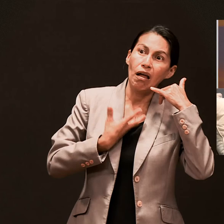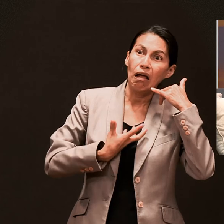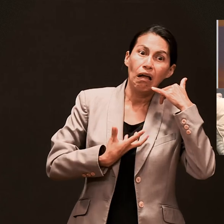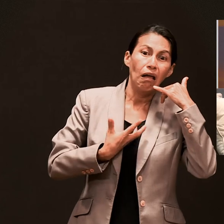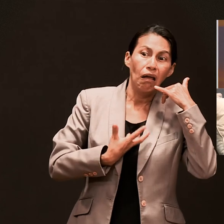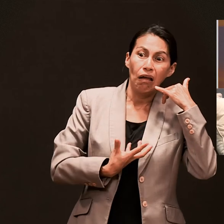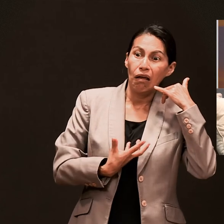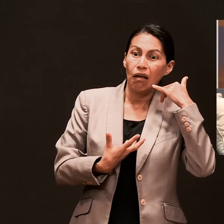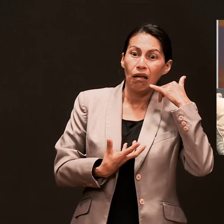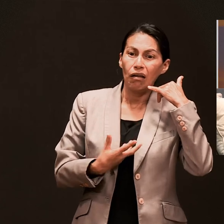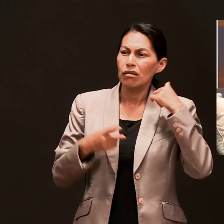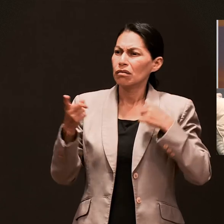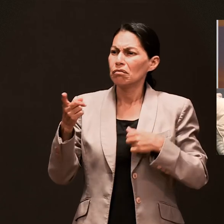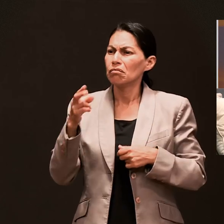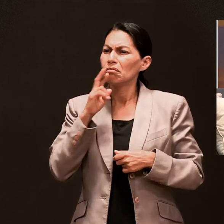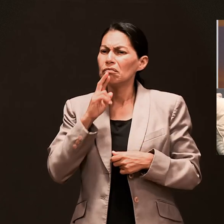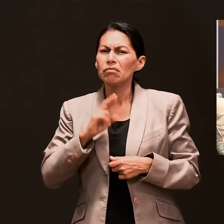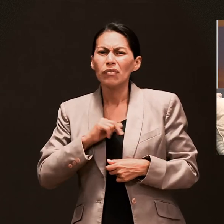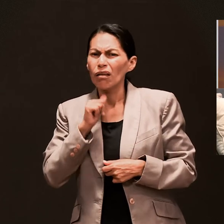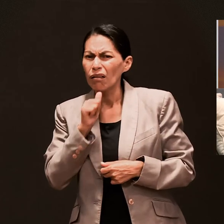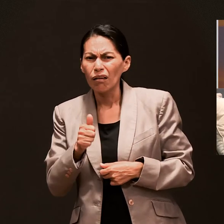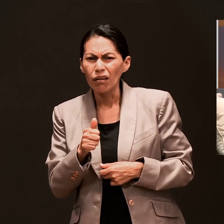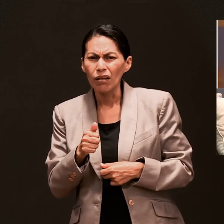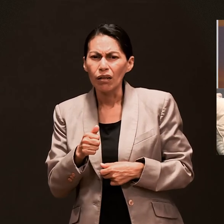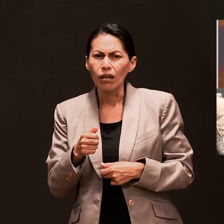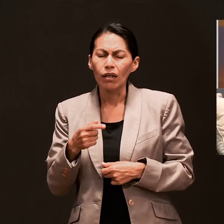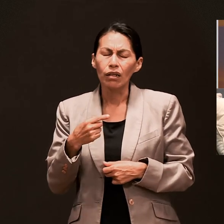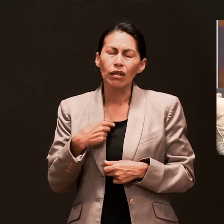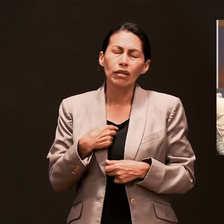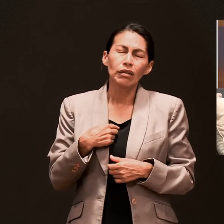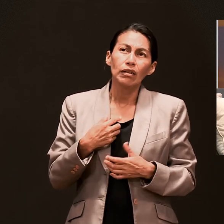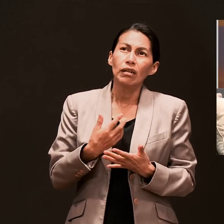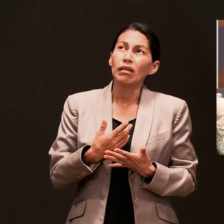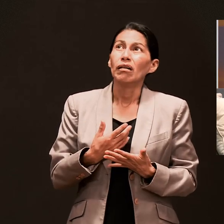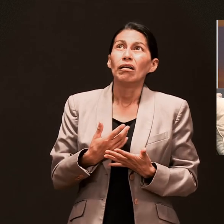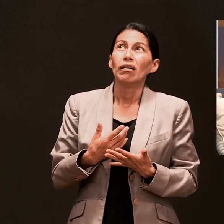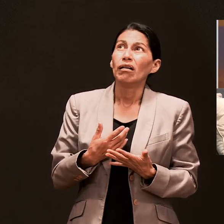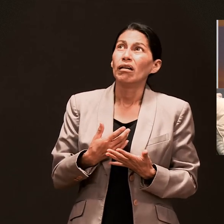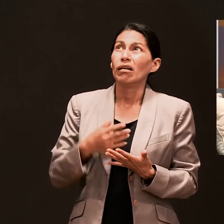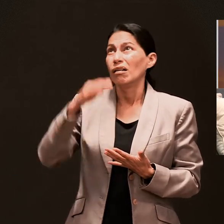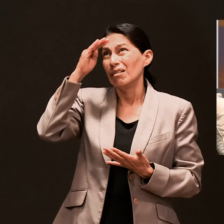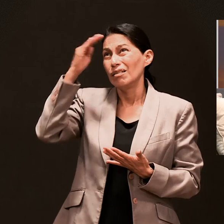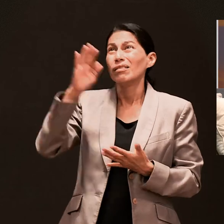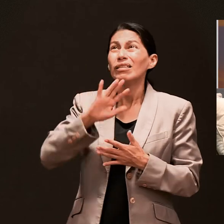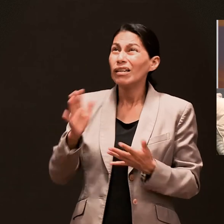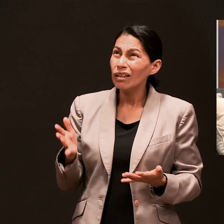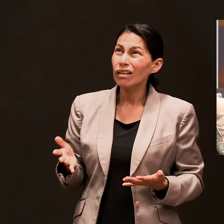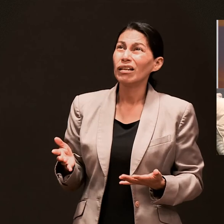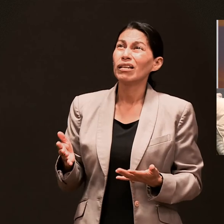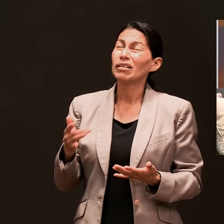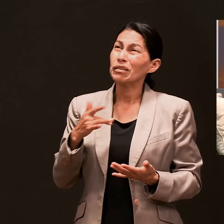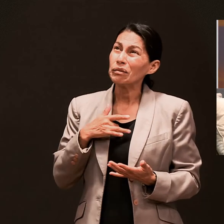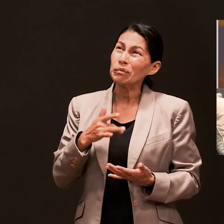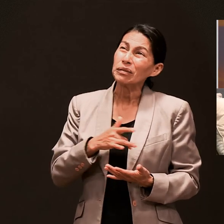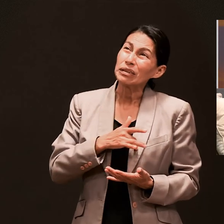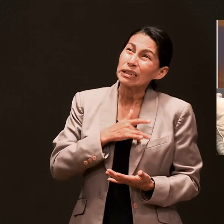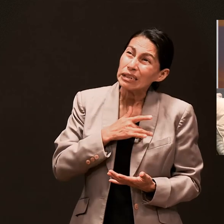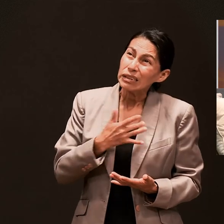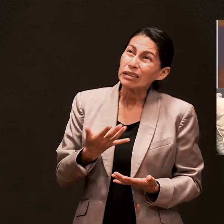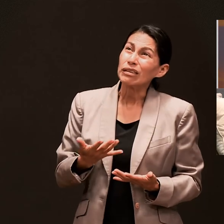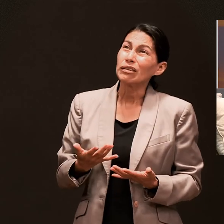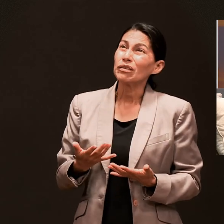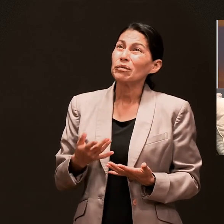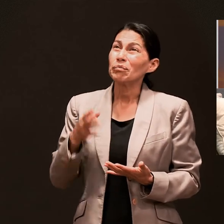y nada entonces más angustiada me sentía hasta que yo dije ay no ya ya señor Ya ya ya